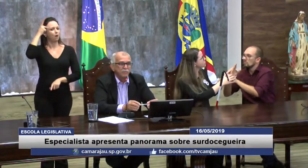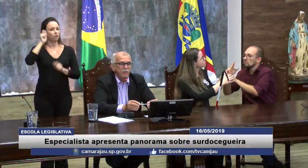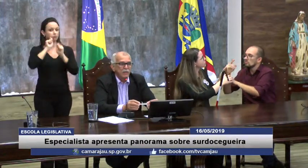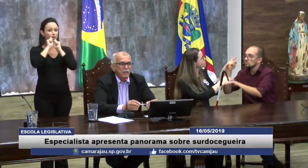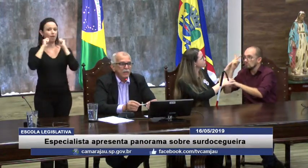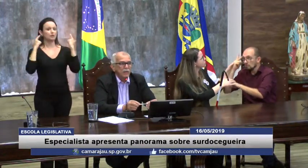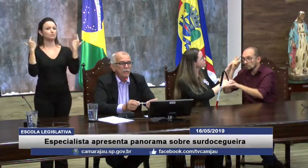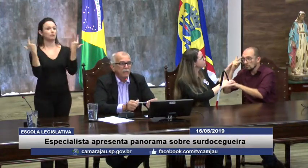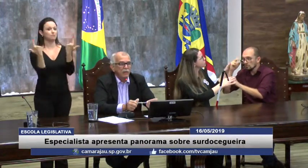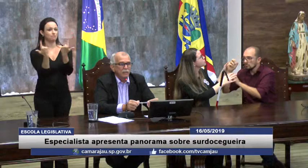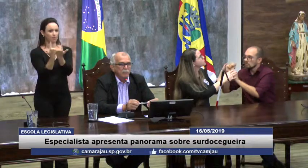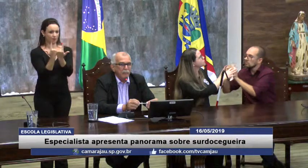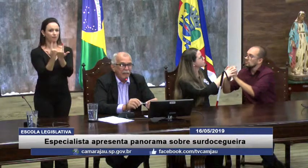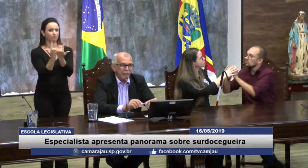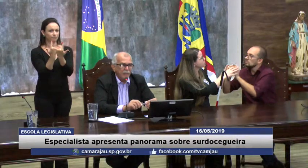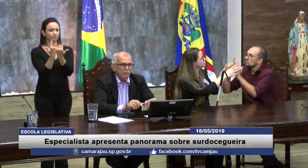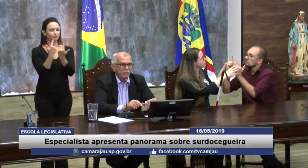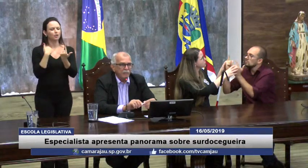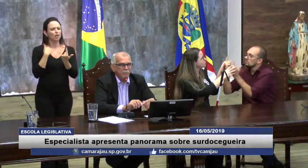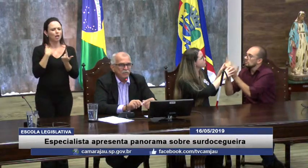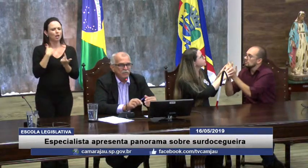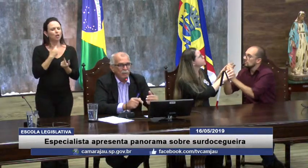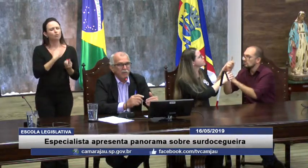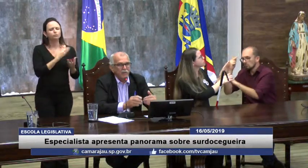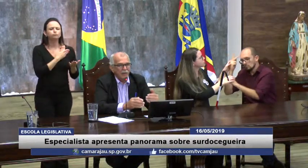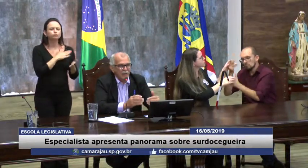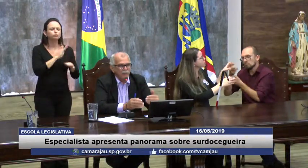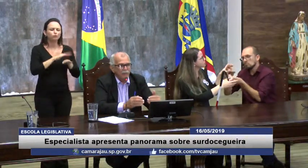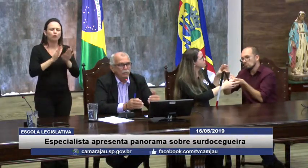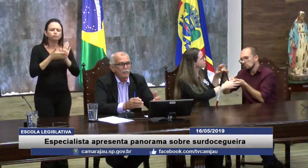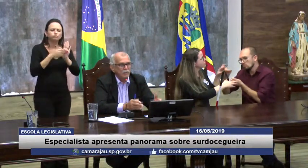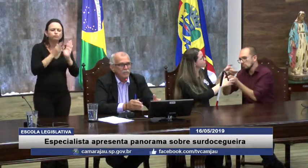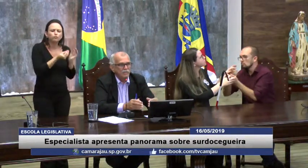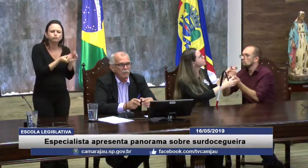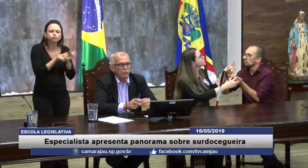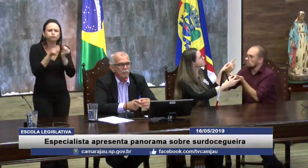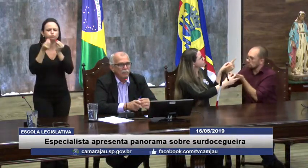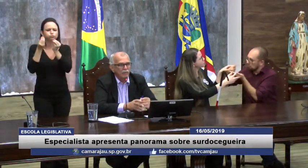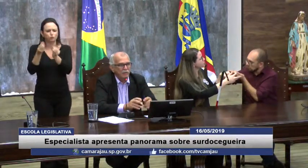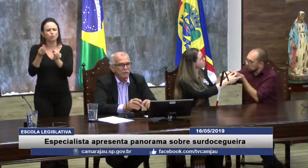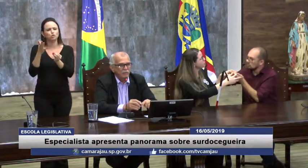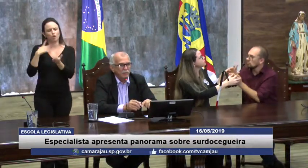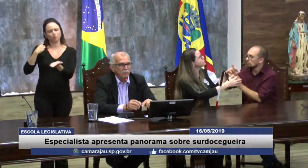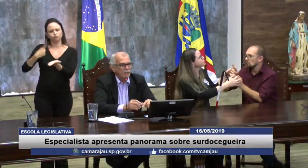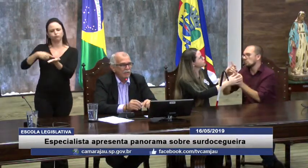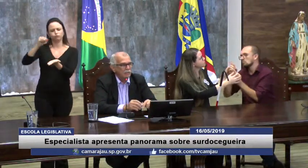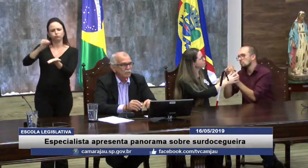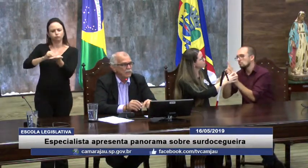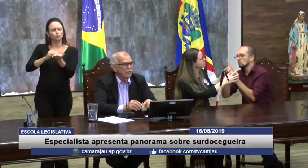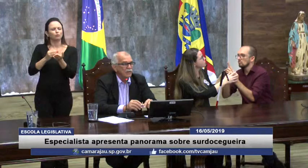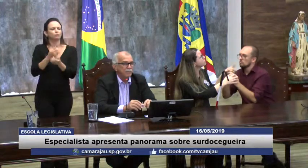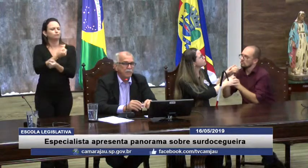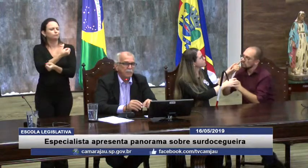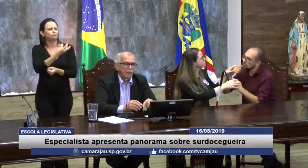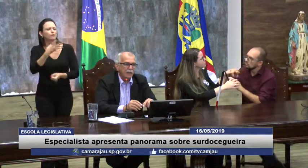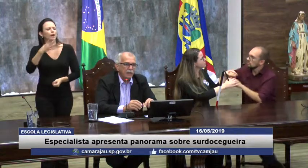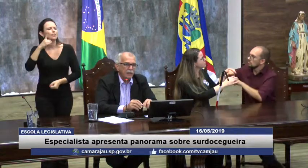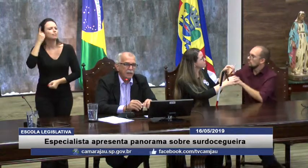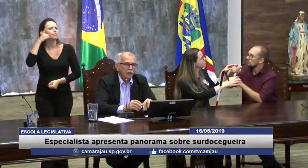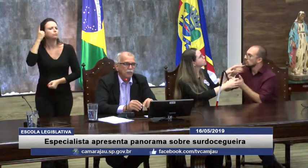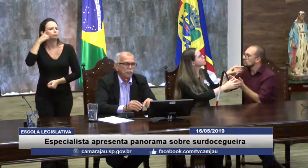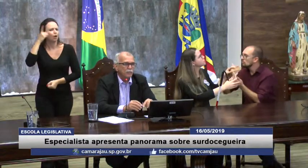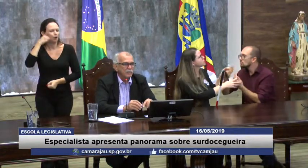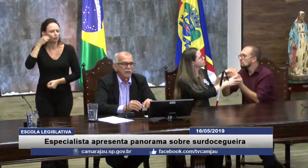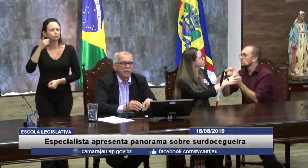Legislativa, e levei para lá, já marcado audiência com vários deputados, levei para